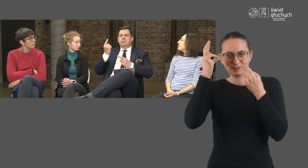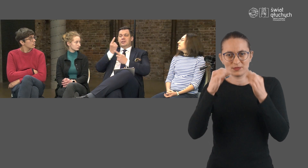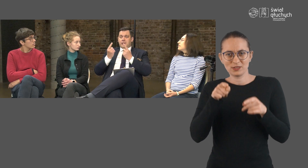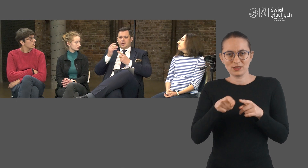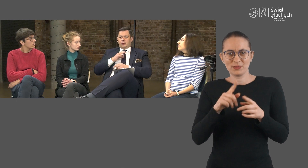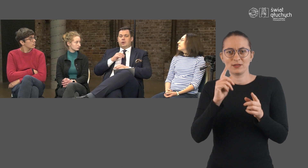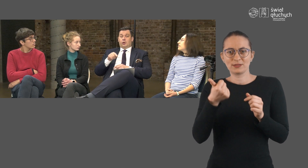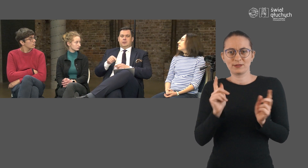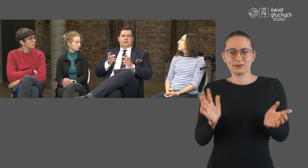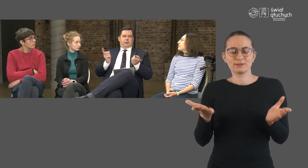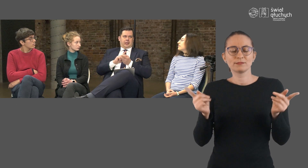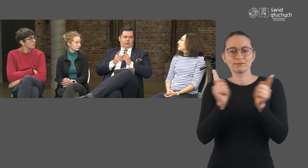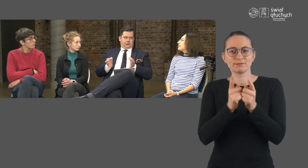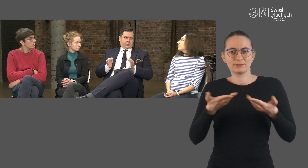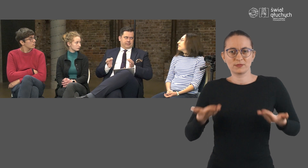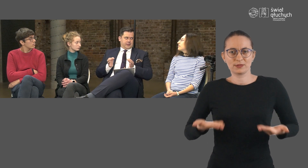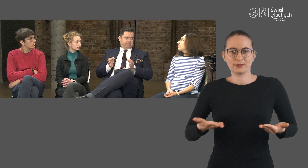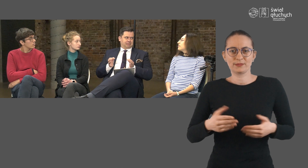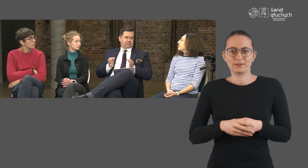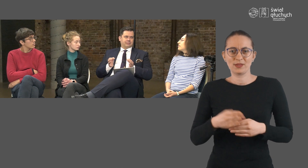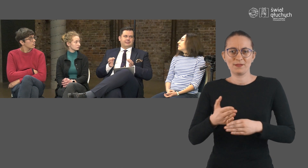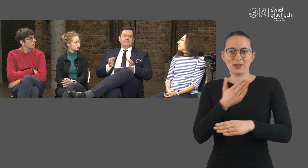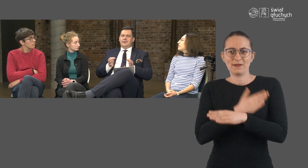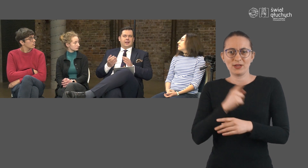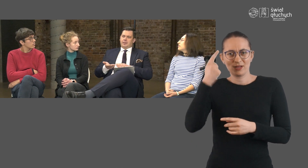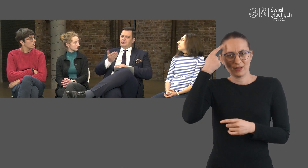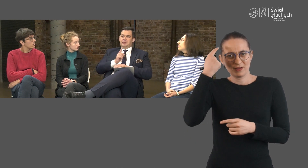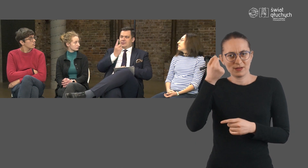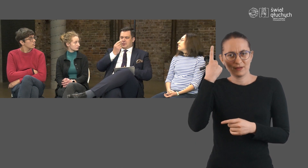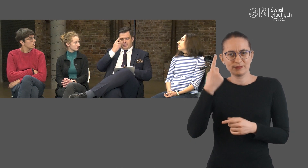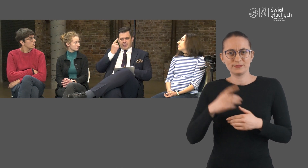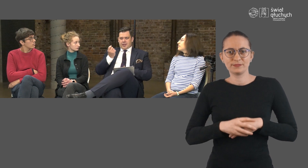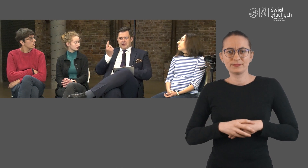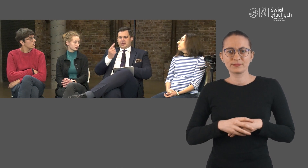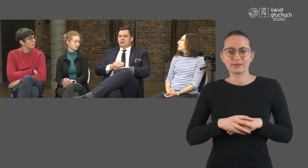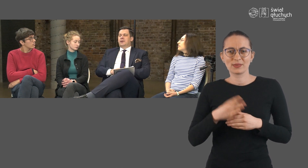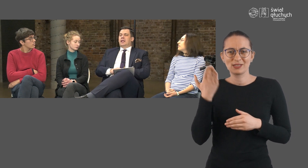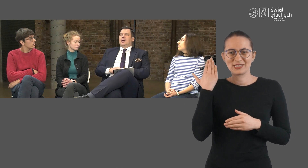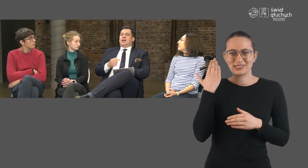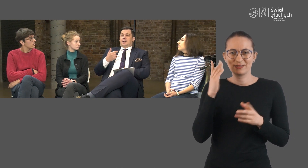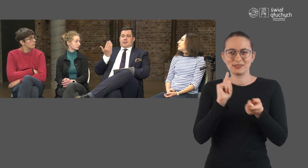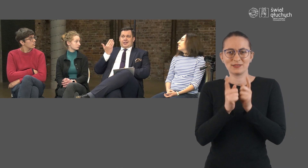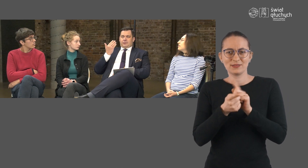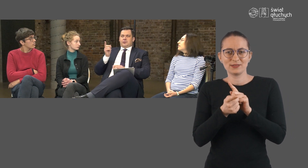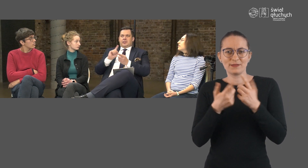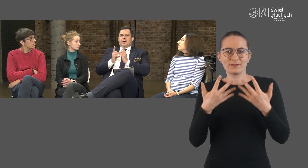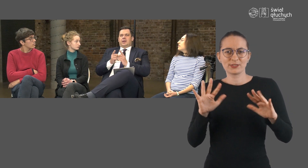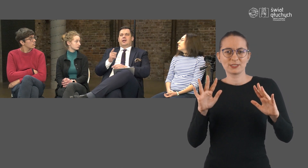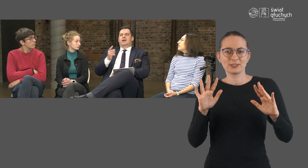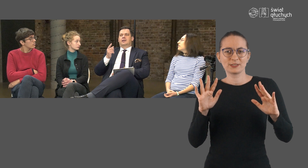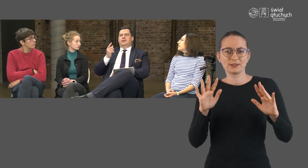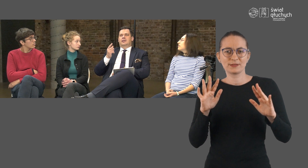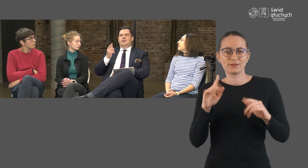początek myślenia mojego o tym spotkaniu dzisiaj. Nie? Taka pierwsza myśl. Niedawno